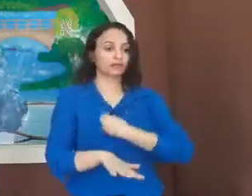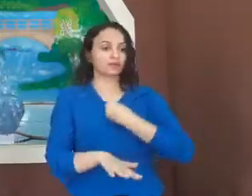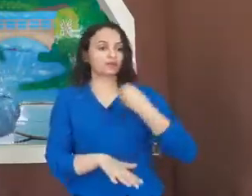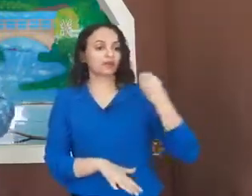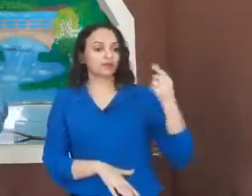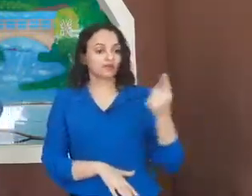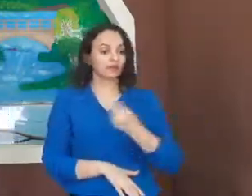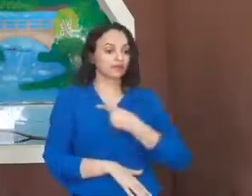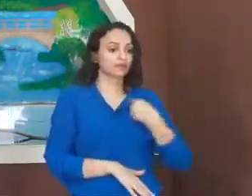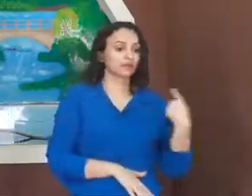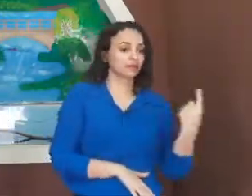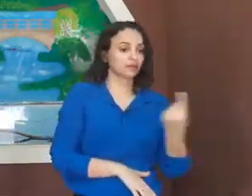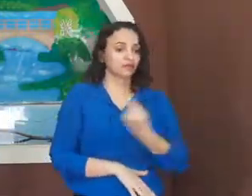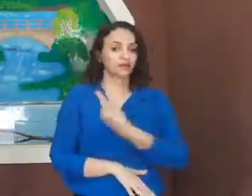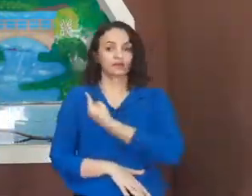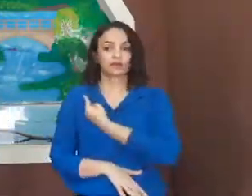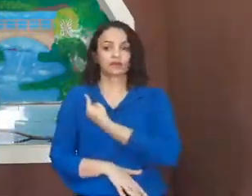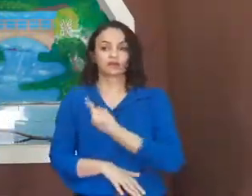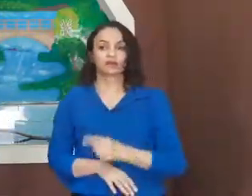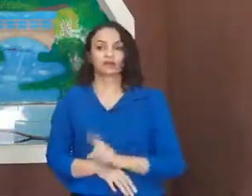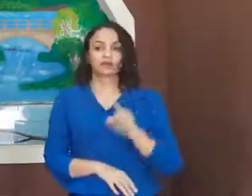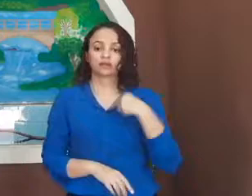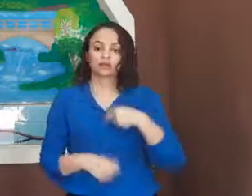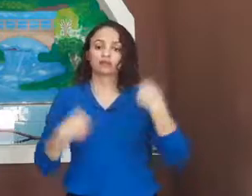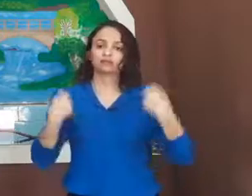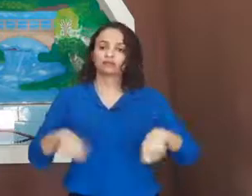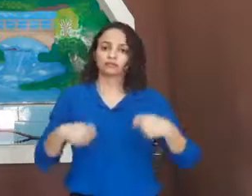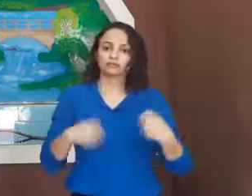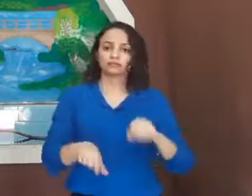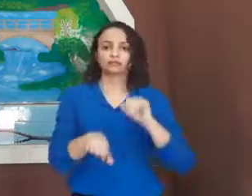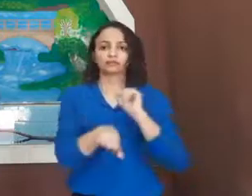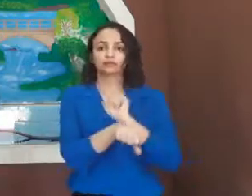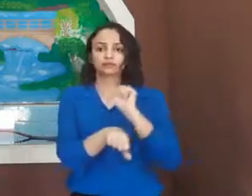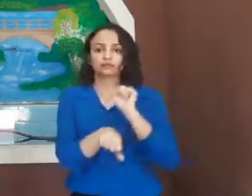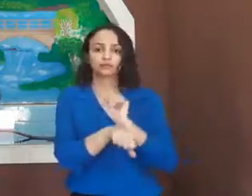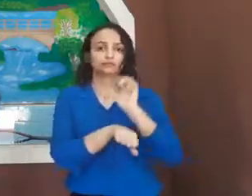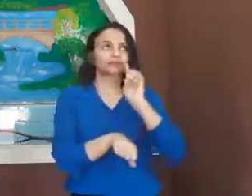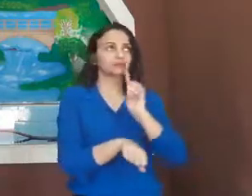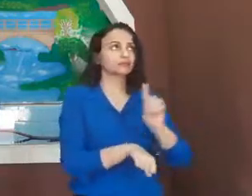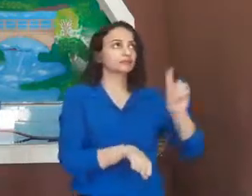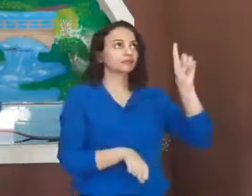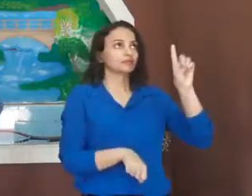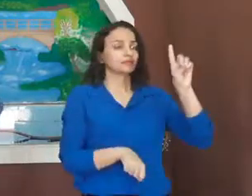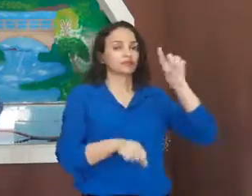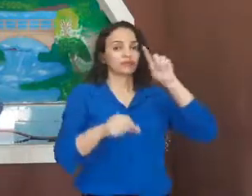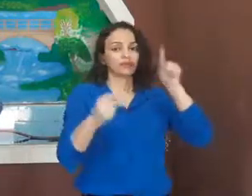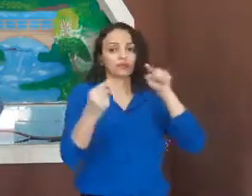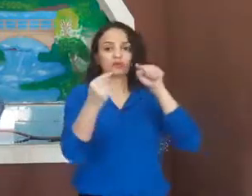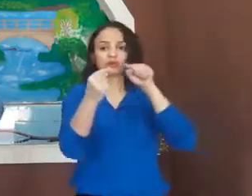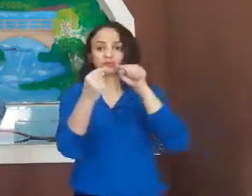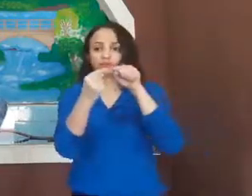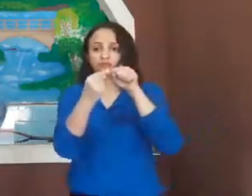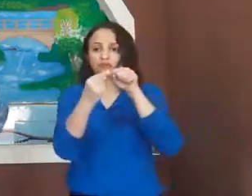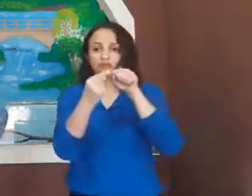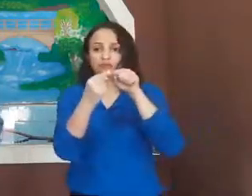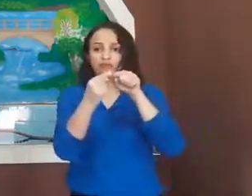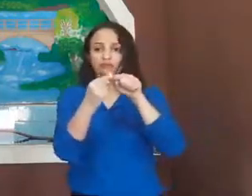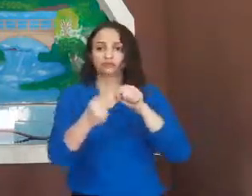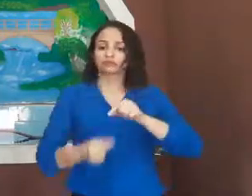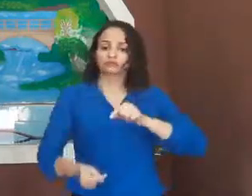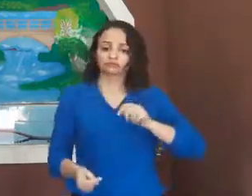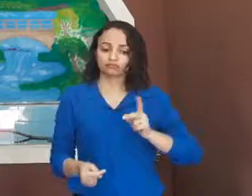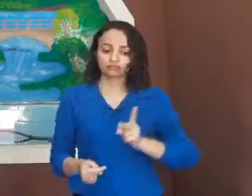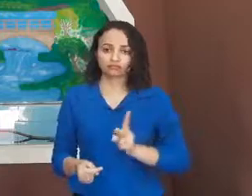Devemos esperar em Deus com um propósito e que isso